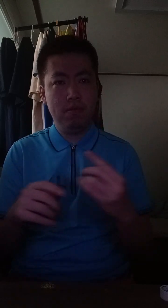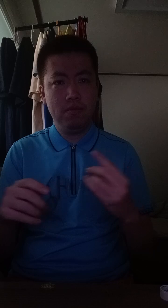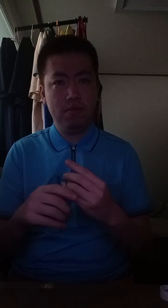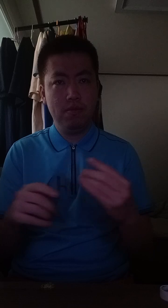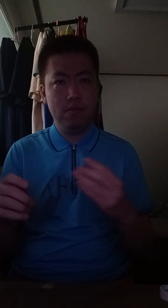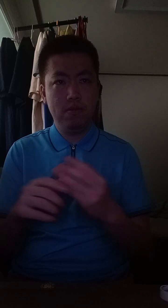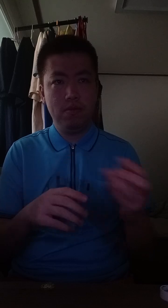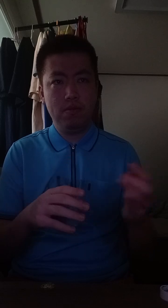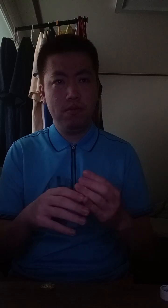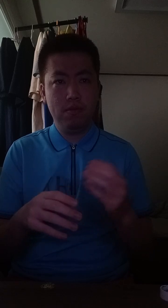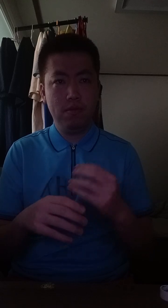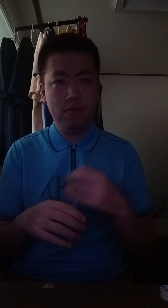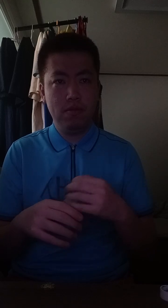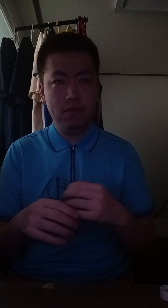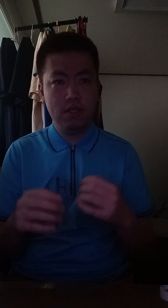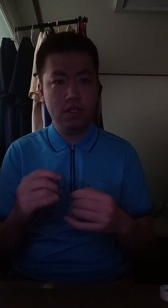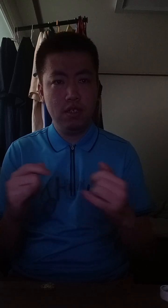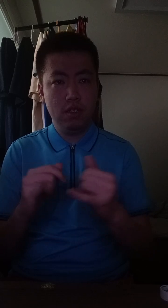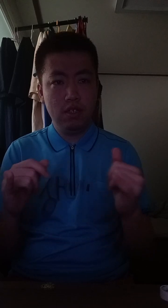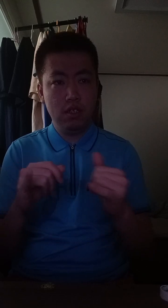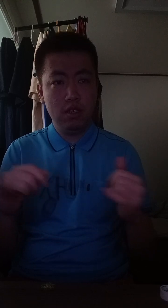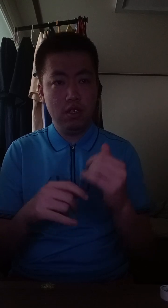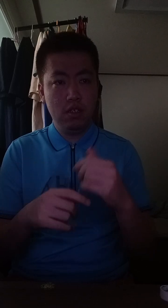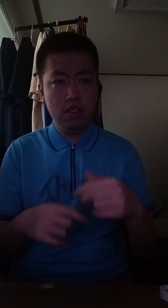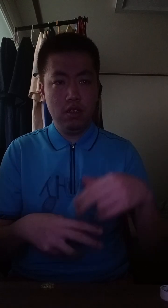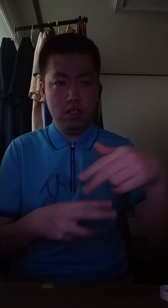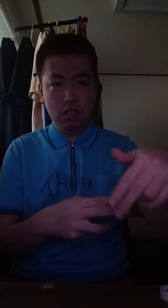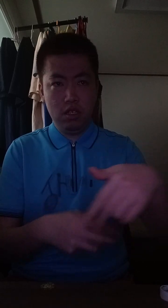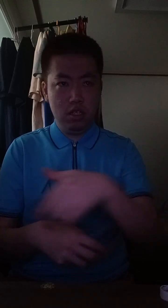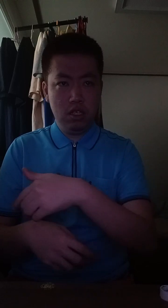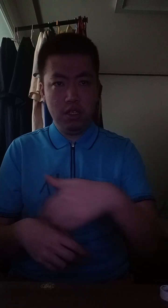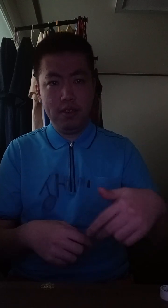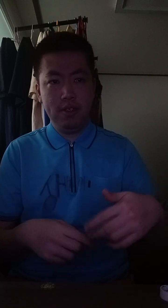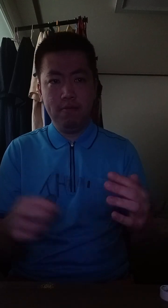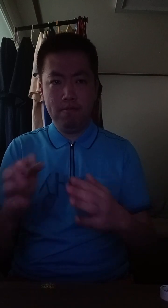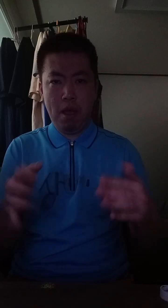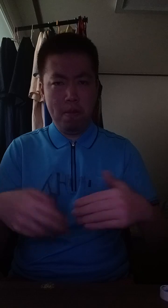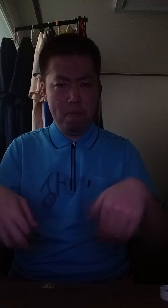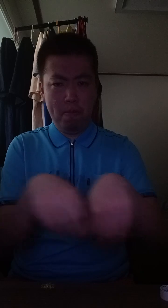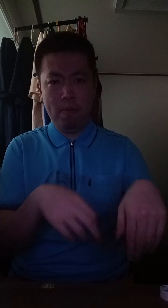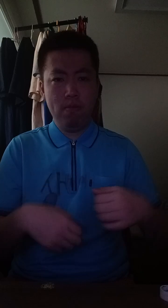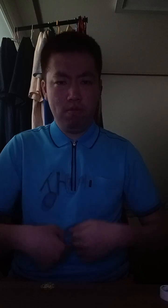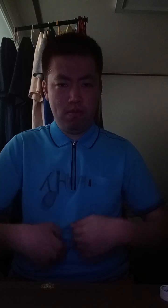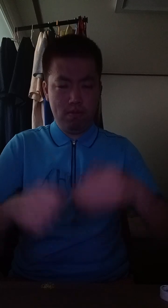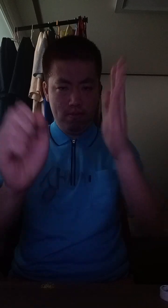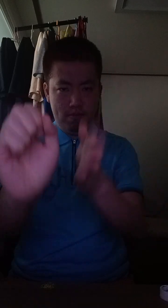지나칩니다. 전동차와 승강장 사이가 넓으니 내리실 때 발 빠짐에 주의하시기